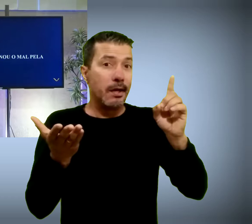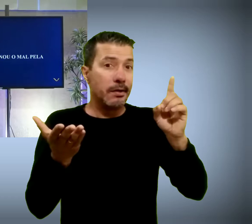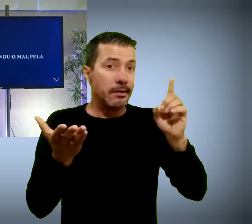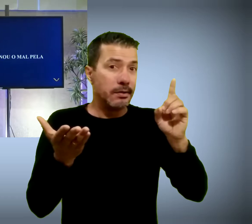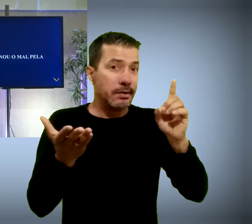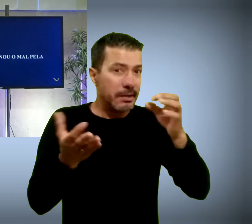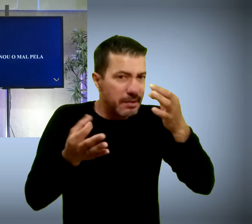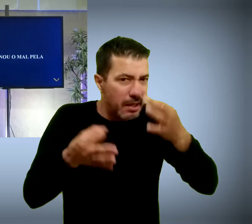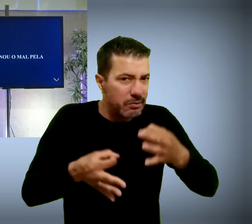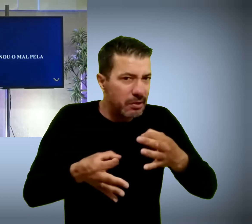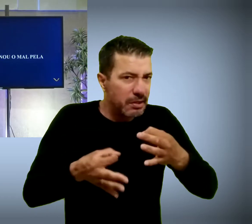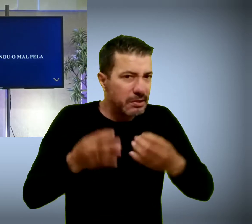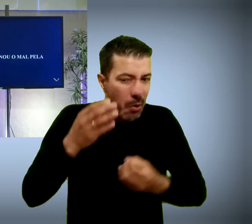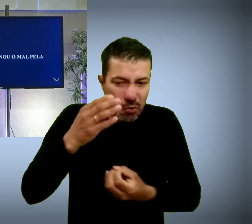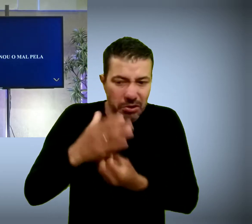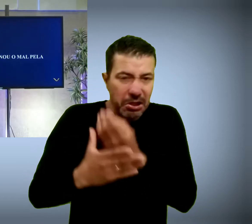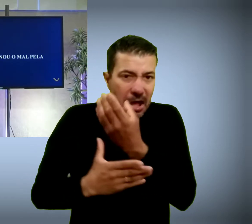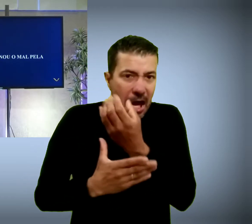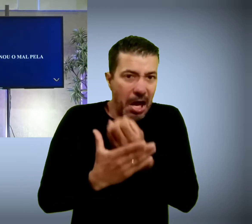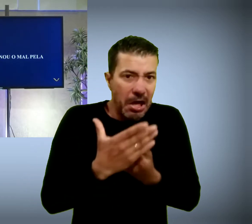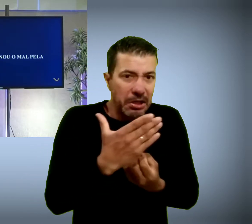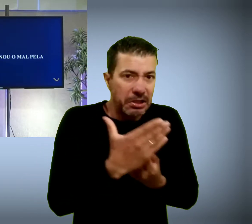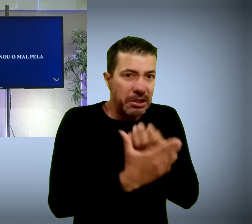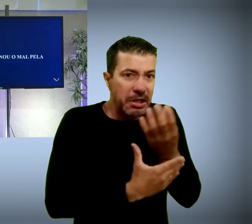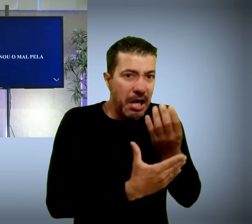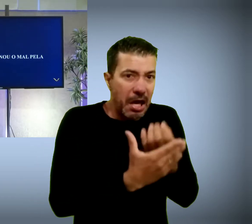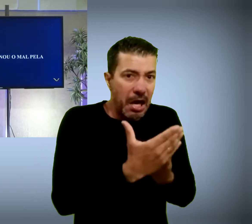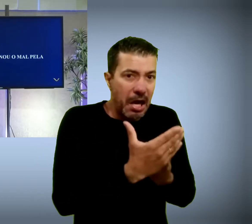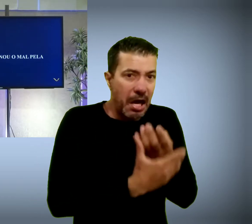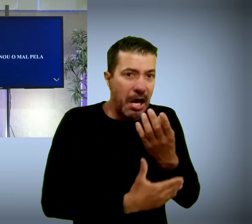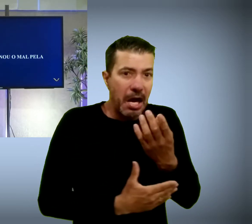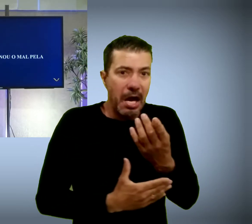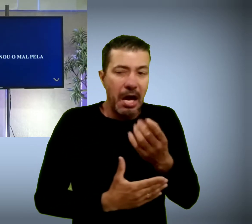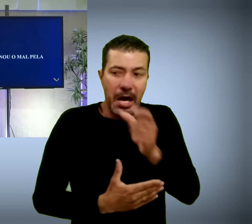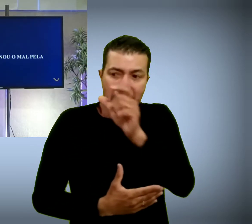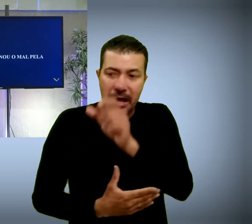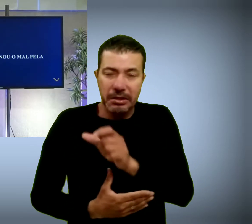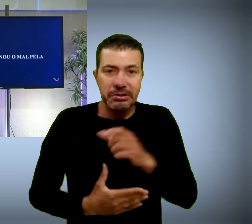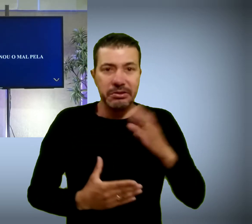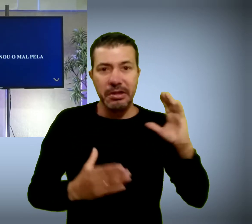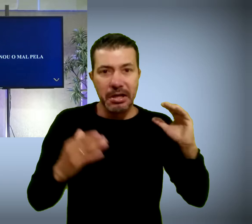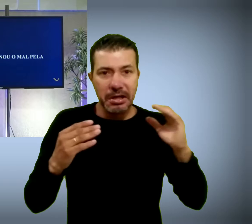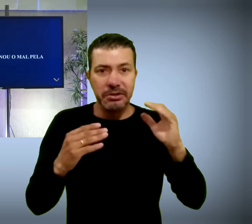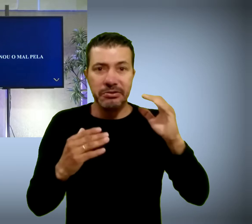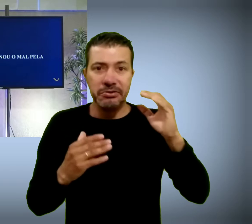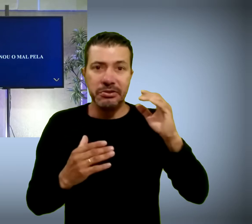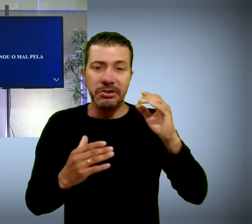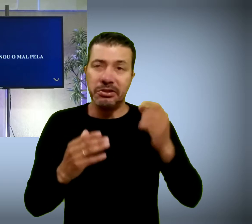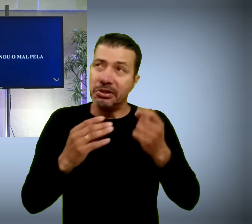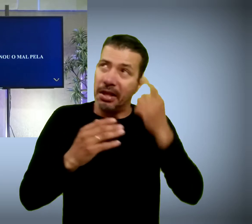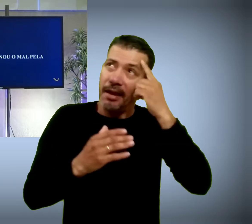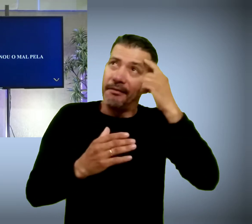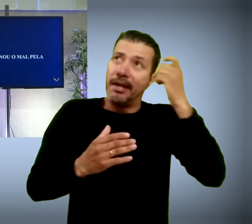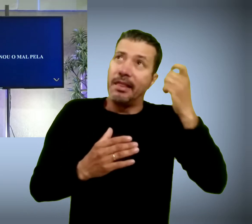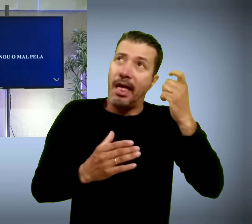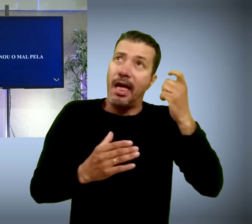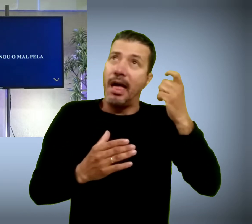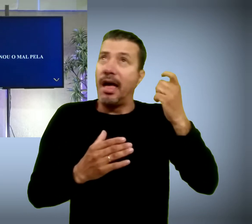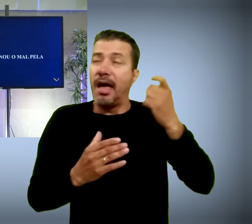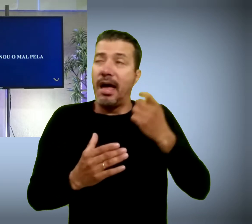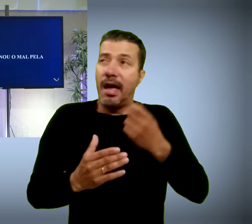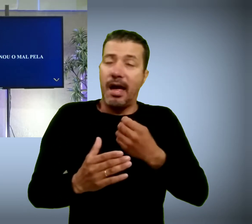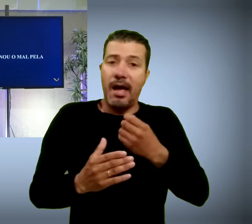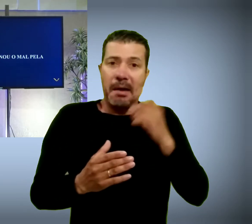não criar esses que inventaram a mentira e provocaram todo o mal?